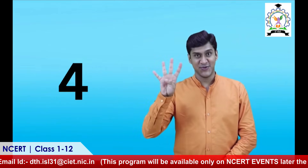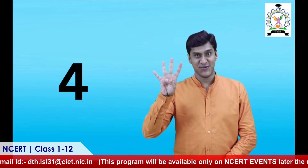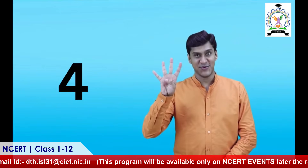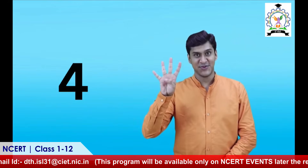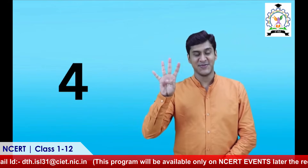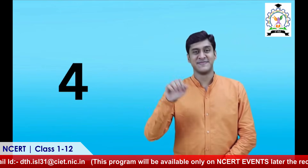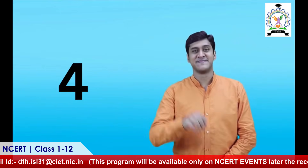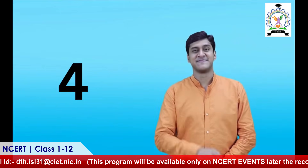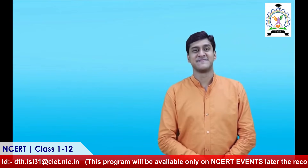4